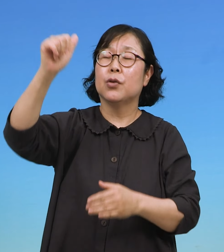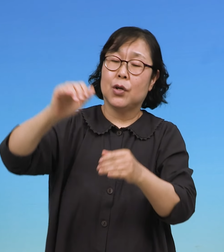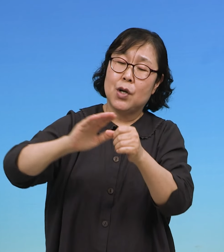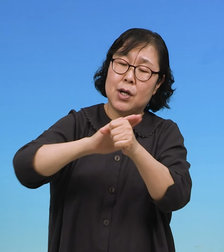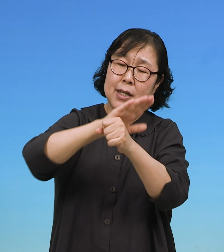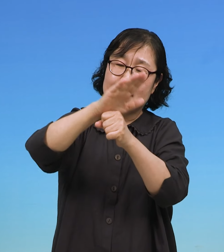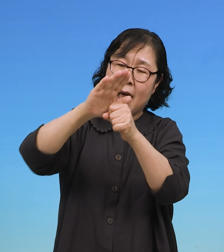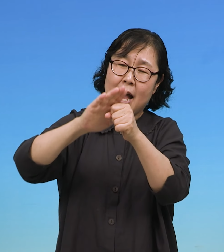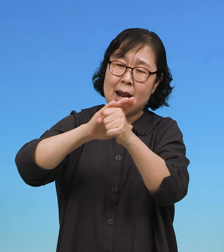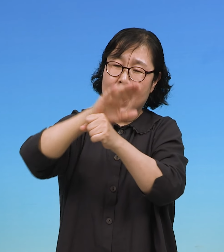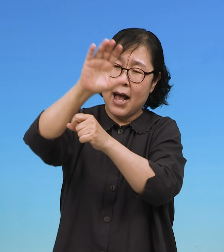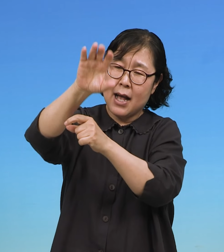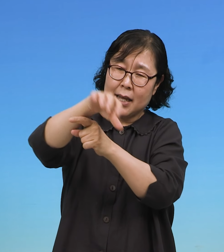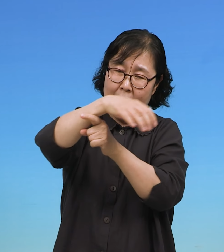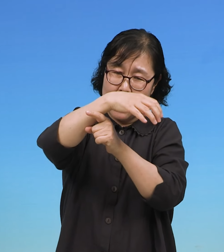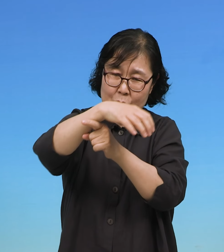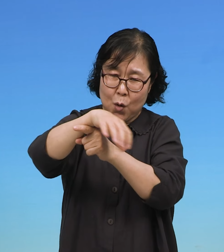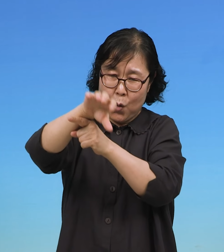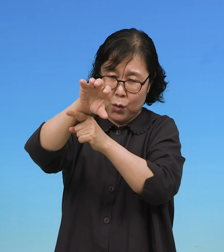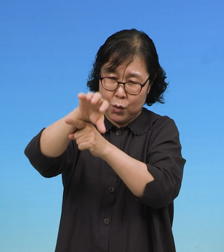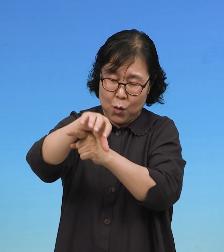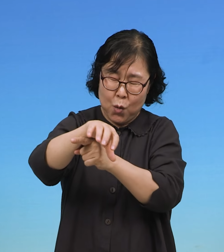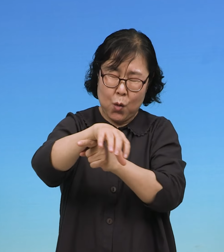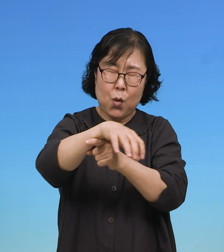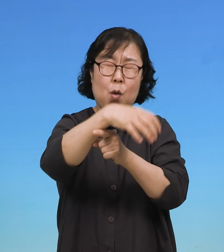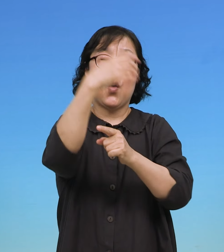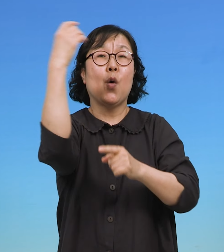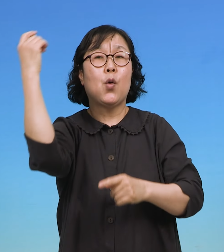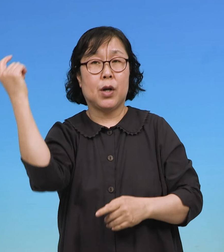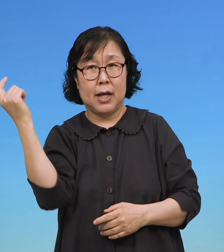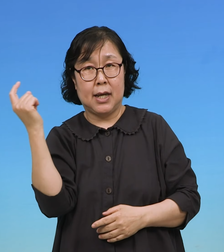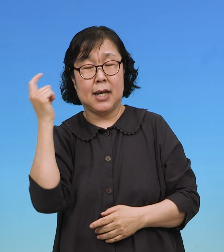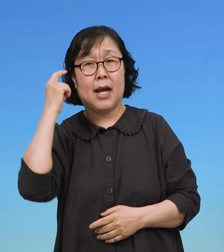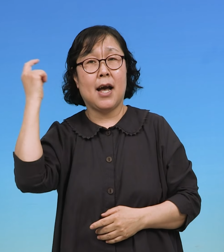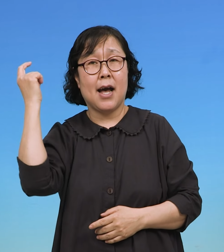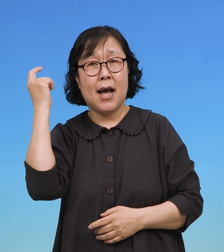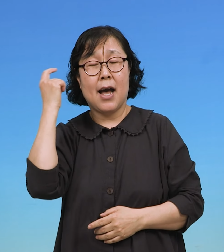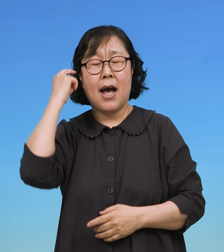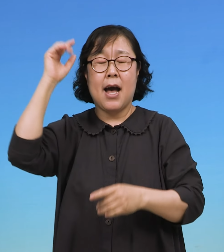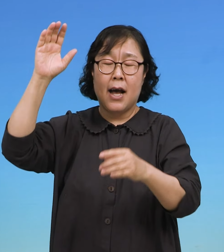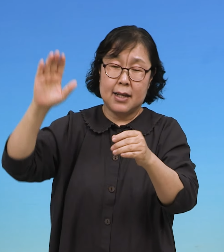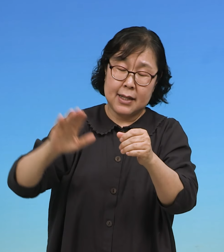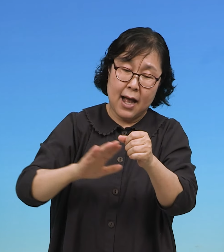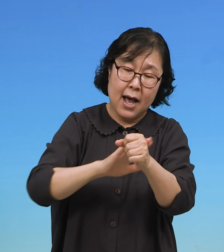하나님, 오 주 사랑의 종소리가,